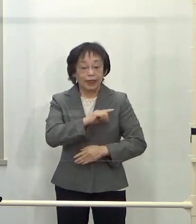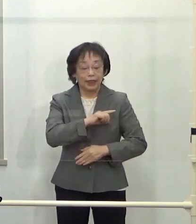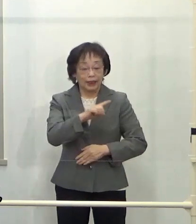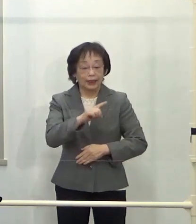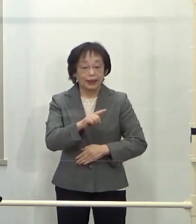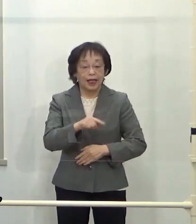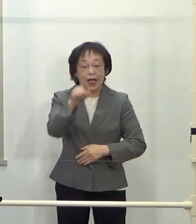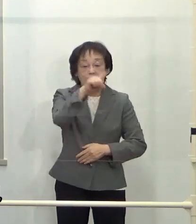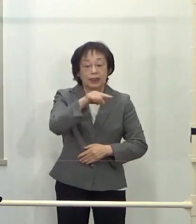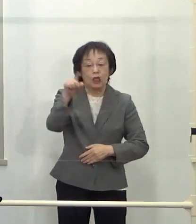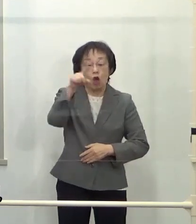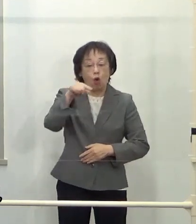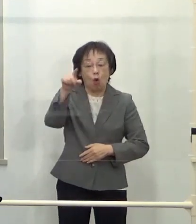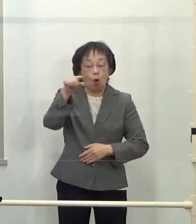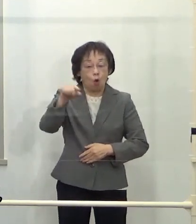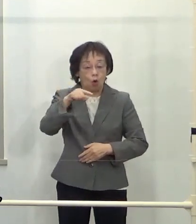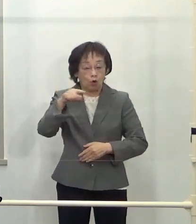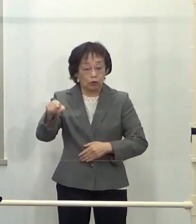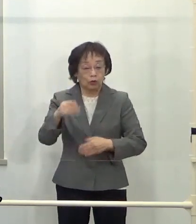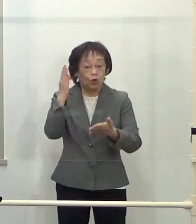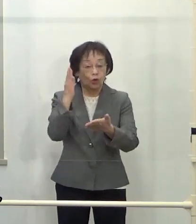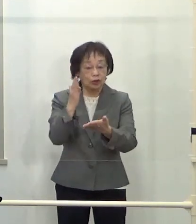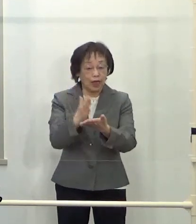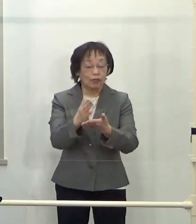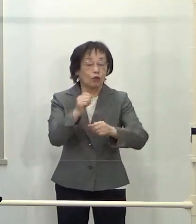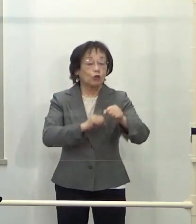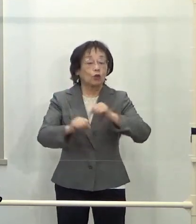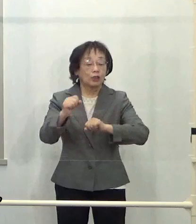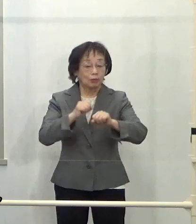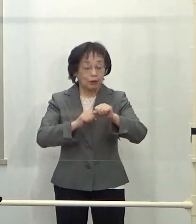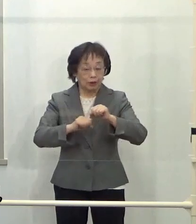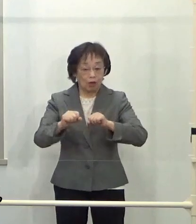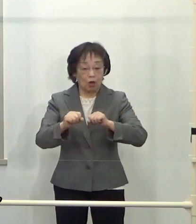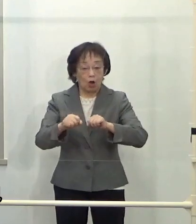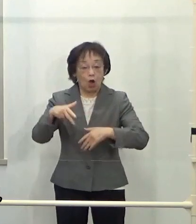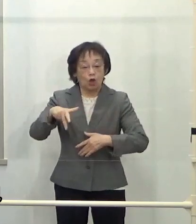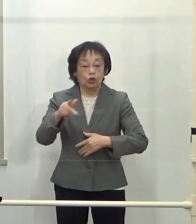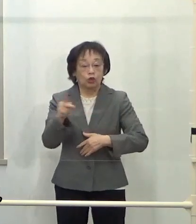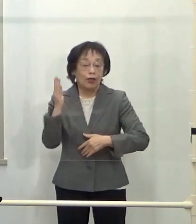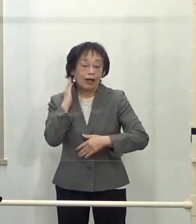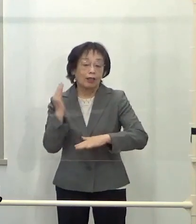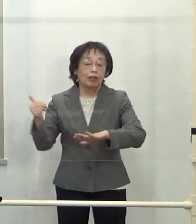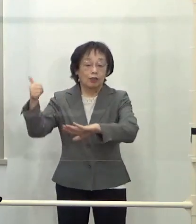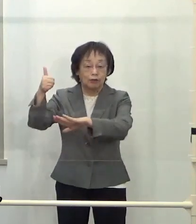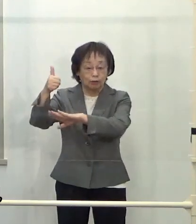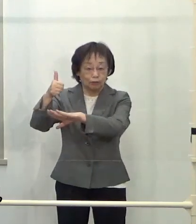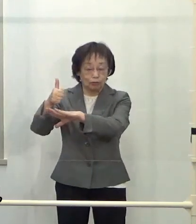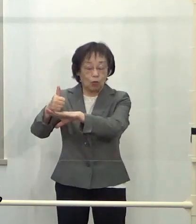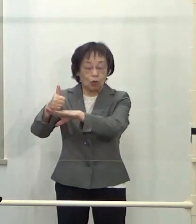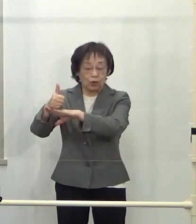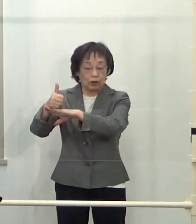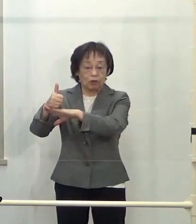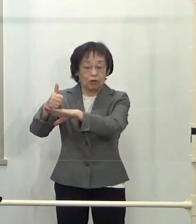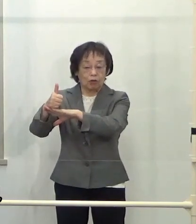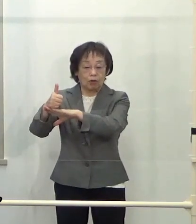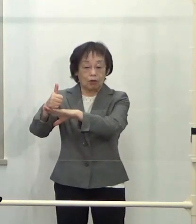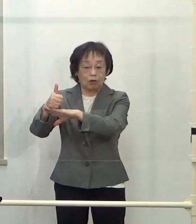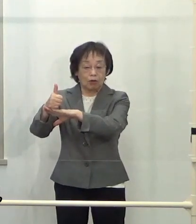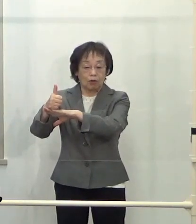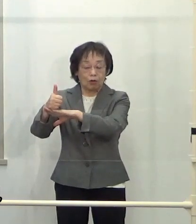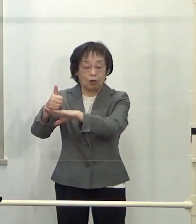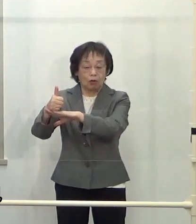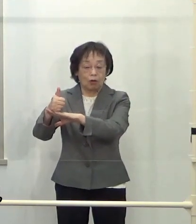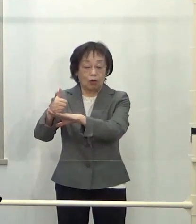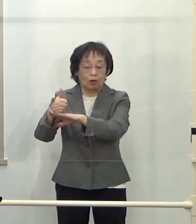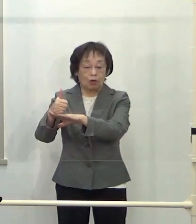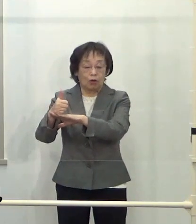脱炭素の取り組みについてですね、菅総理の決断と方針表明